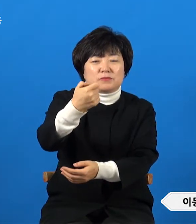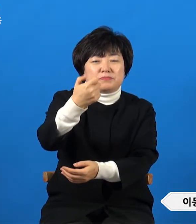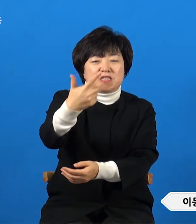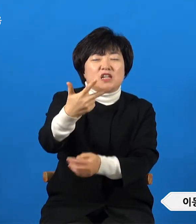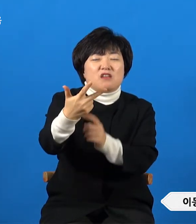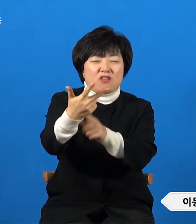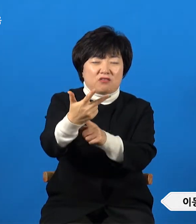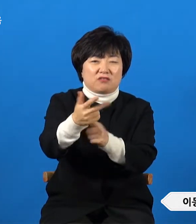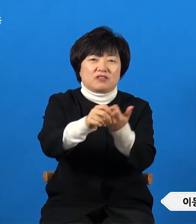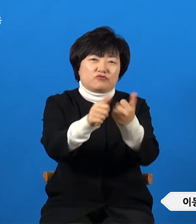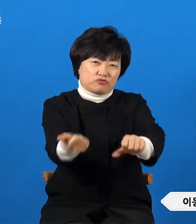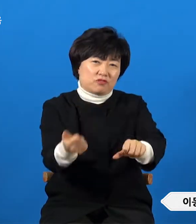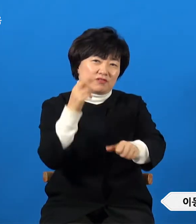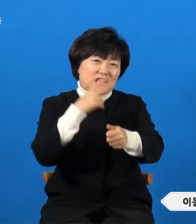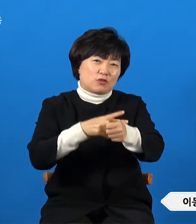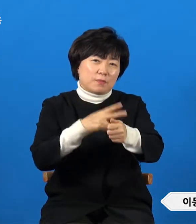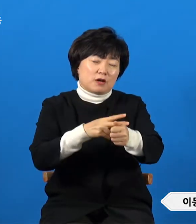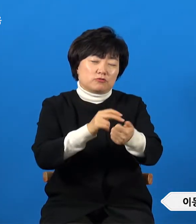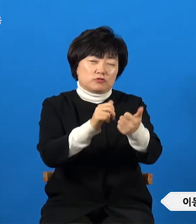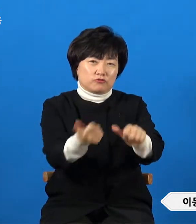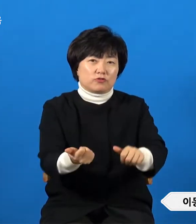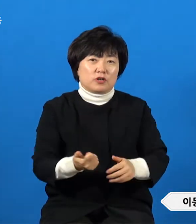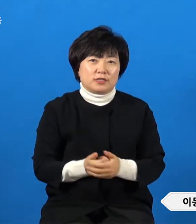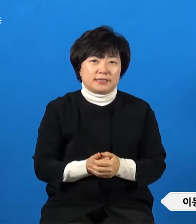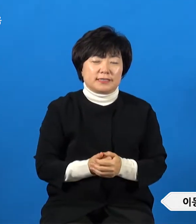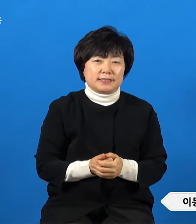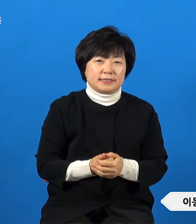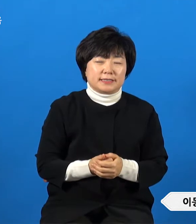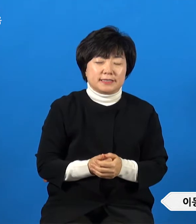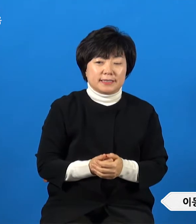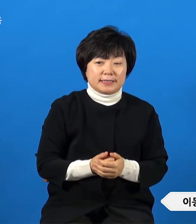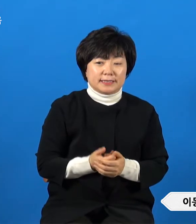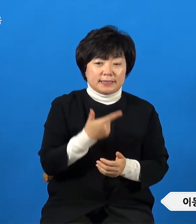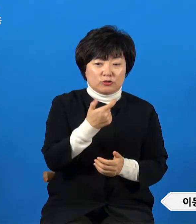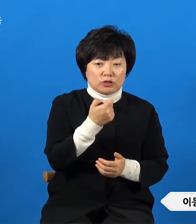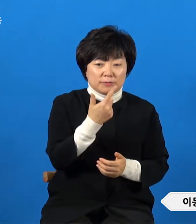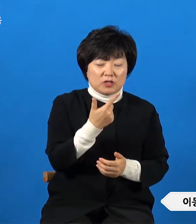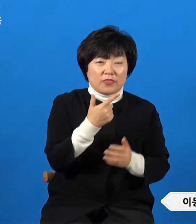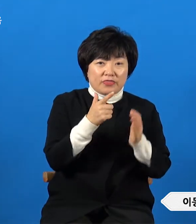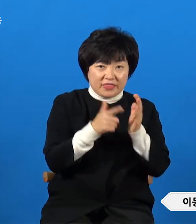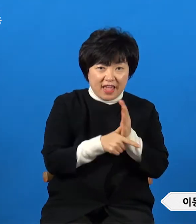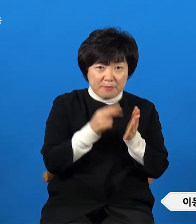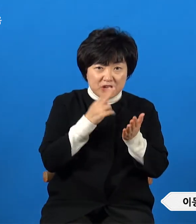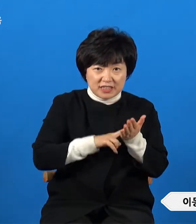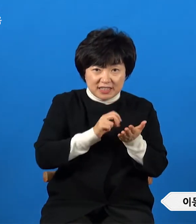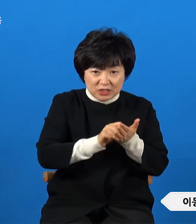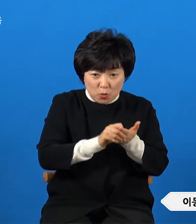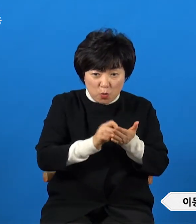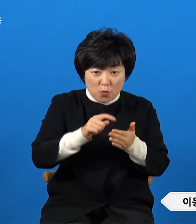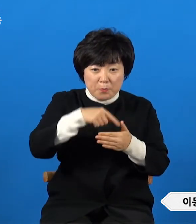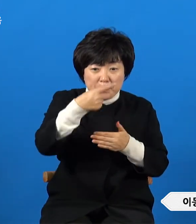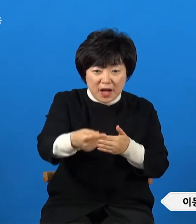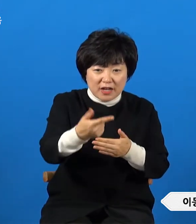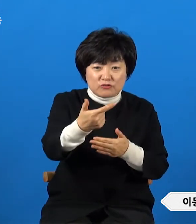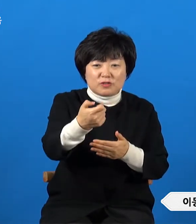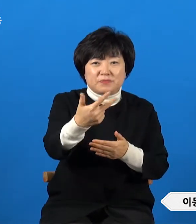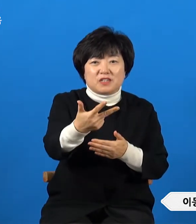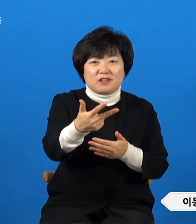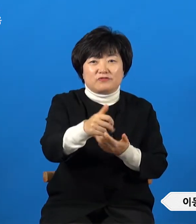죽기 한 해 전에 바로 디모데후서 편지를 쓴 거예요. 67년 바울이 어떻게 죽느냐? 로마에